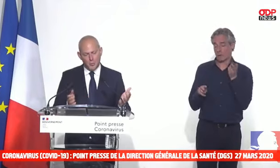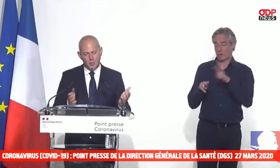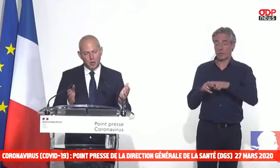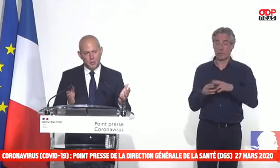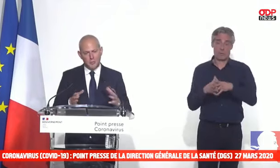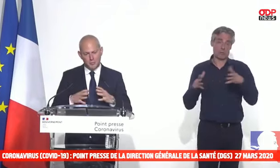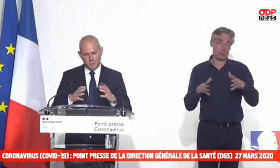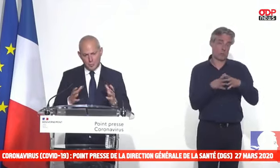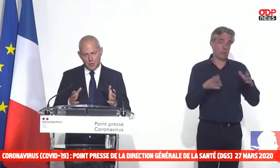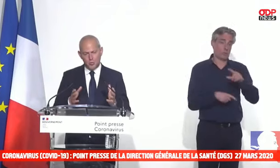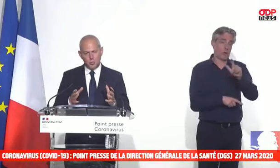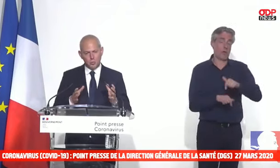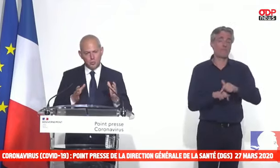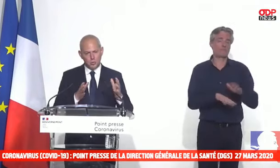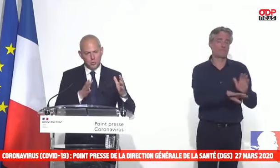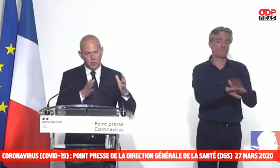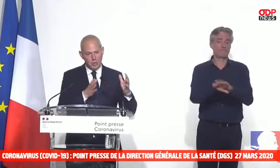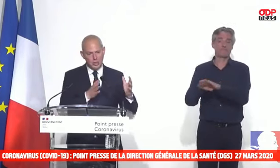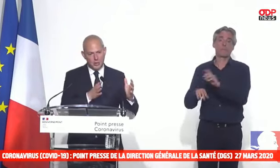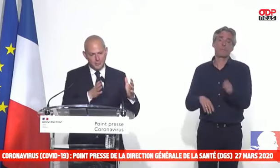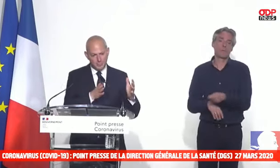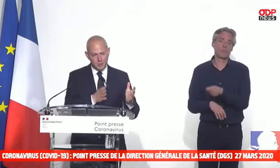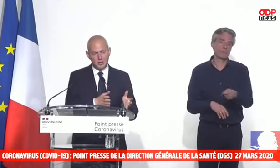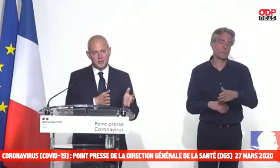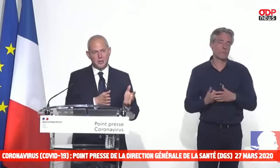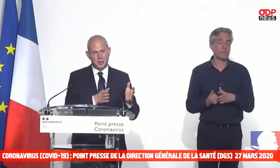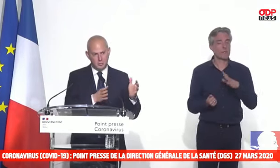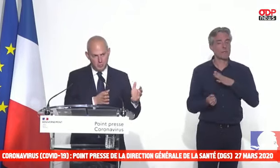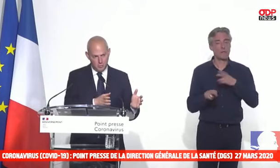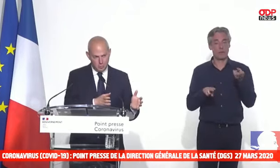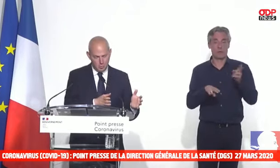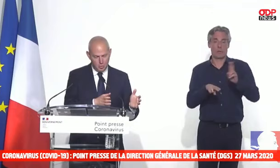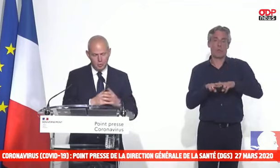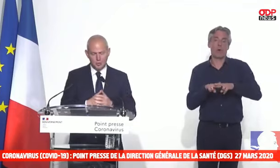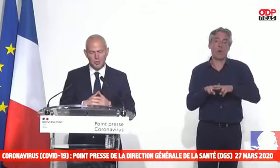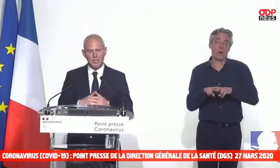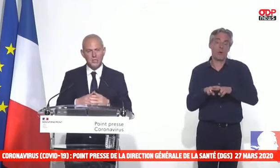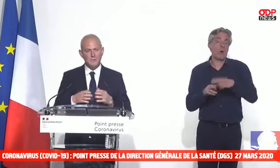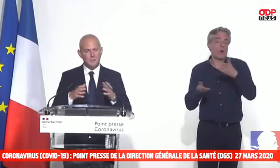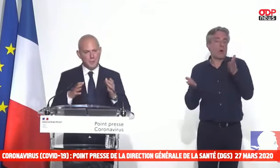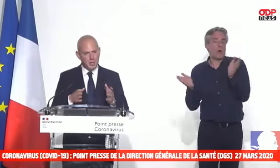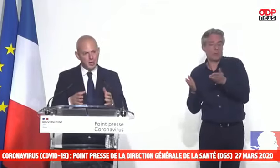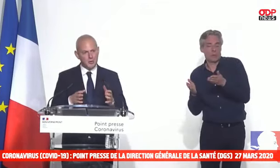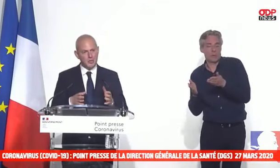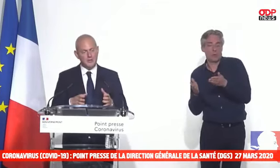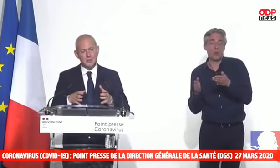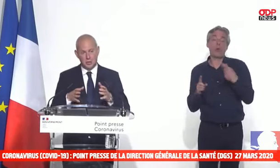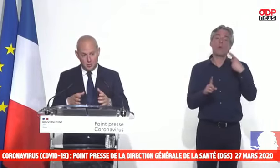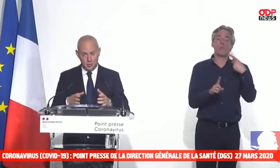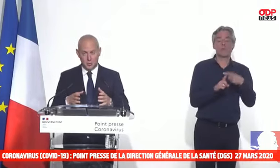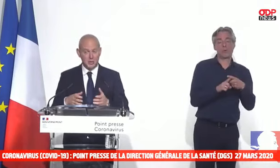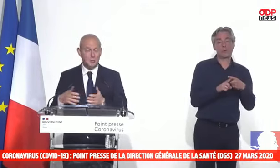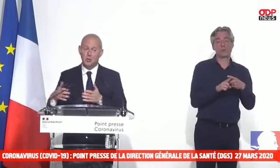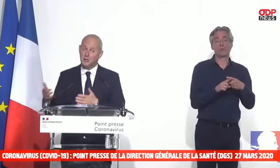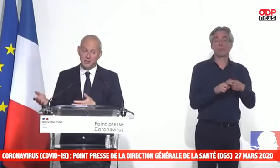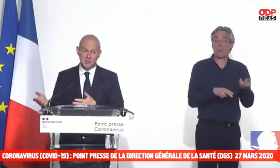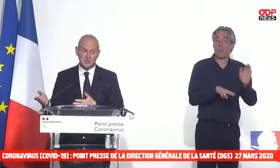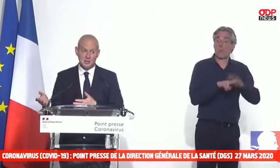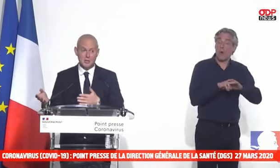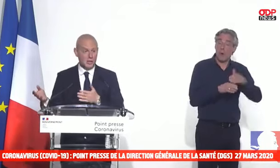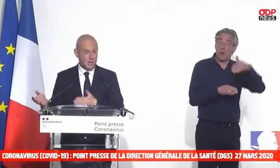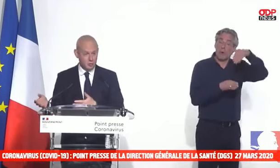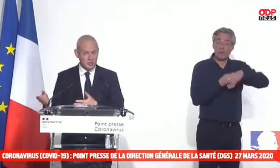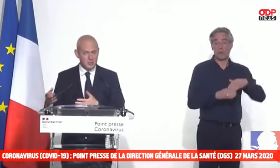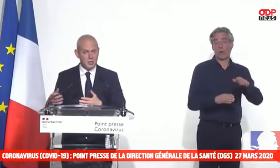en rappelant quand même à tout le monde qu'il y a des décès en milieu hospitalier, il y a des décès en EHPAD, il peut y avoir des